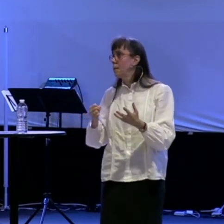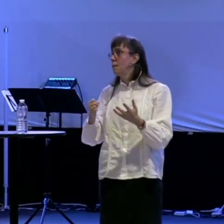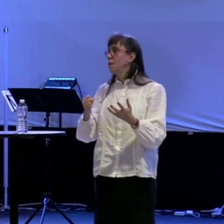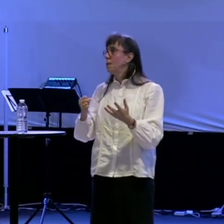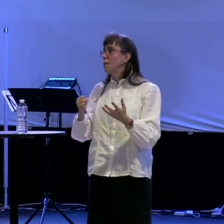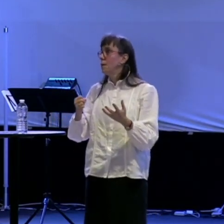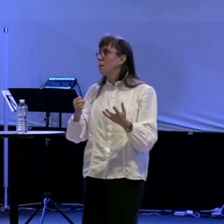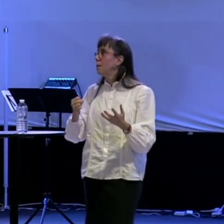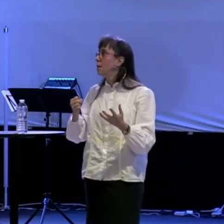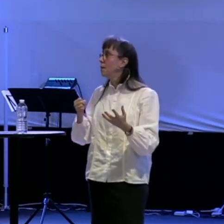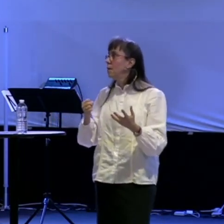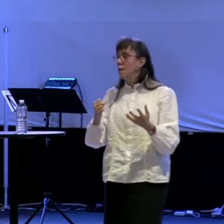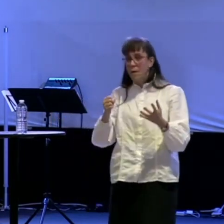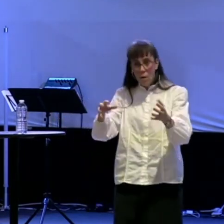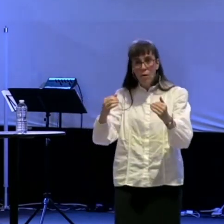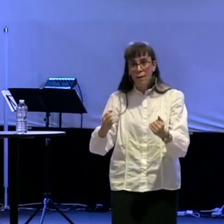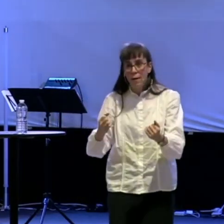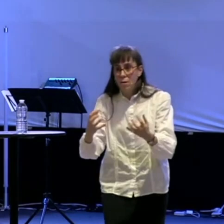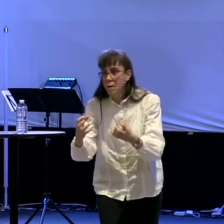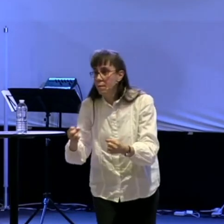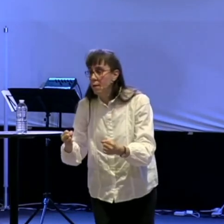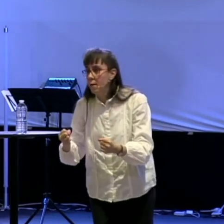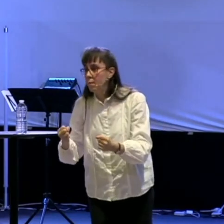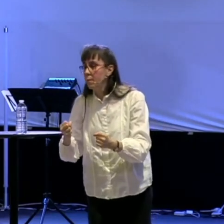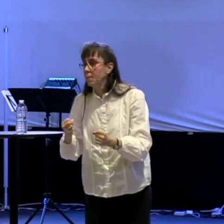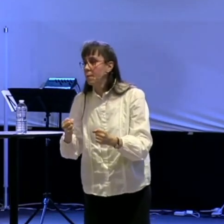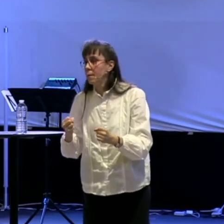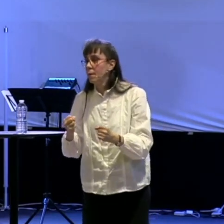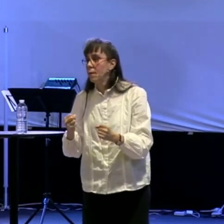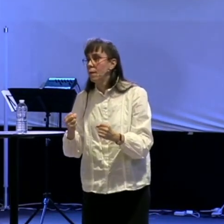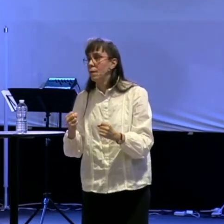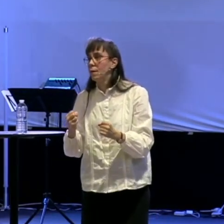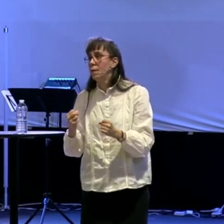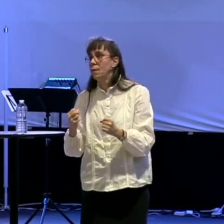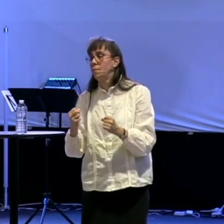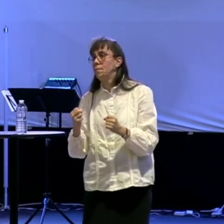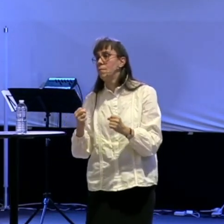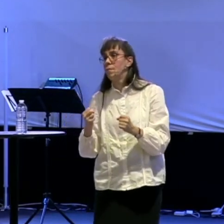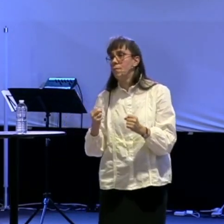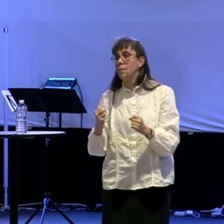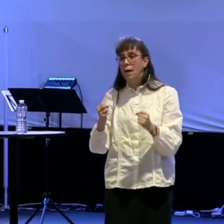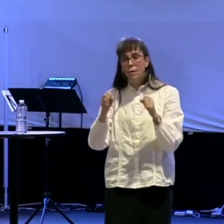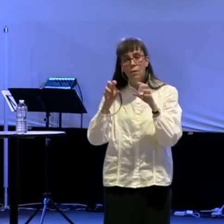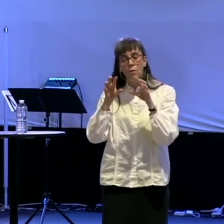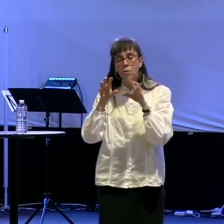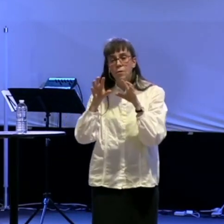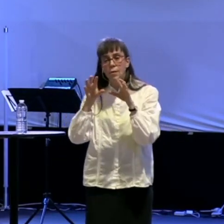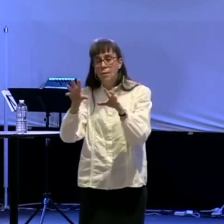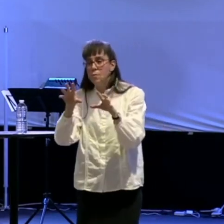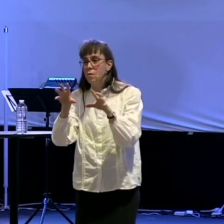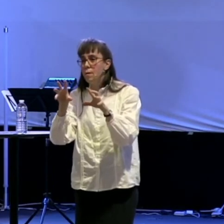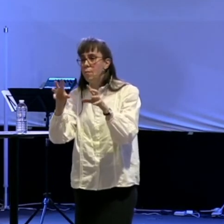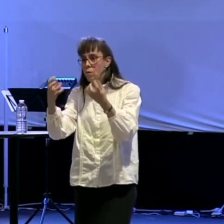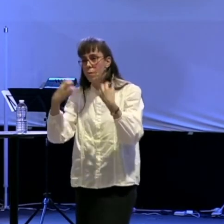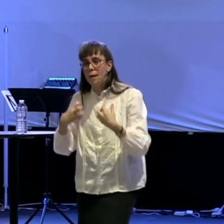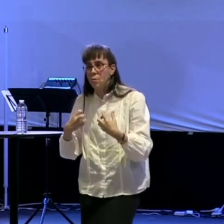Mais en gros, vous savez pourquoi maintenant vous pouvez me saisir. But now you can catch me. Thank. Et Jésus leur dit quelque chose qui s'applique également à chacun d'entre nous. And the Lord said